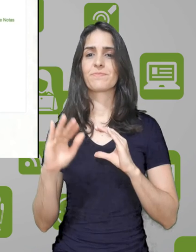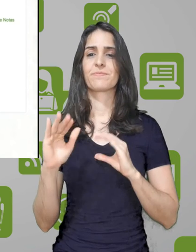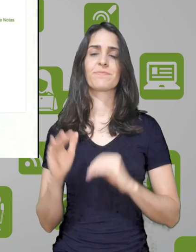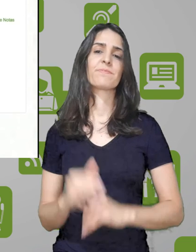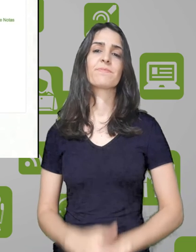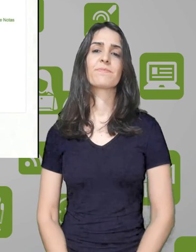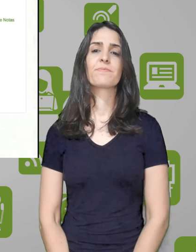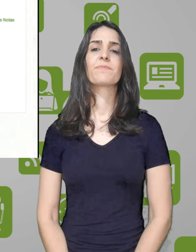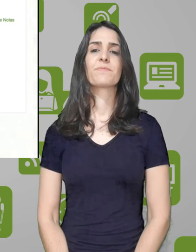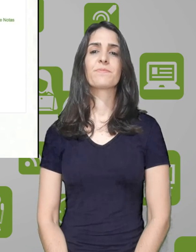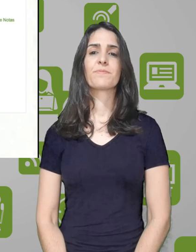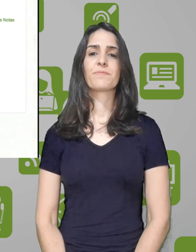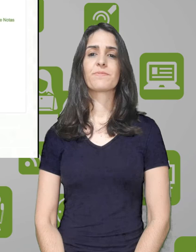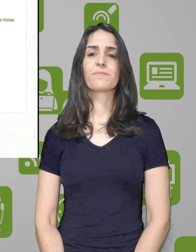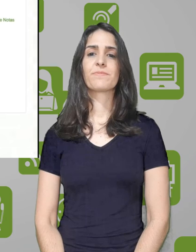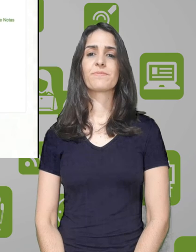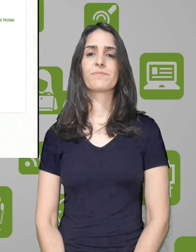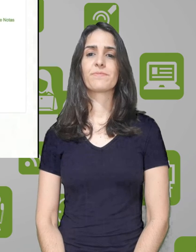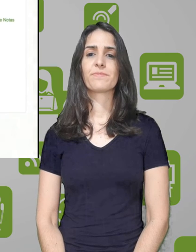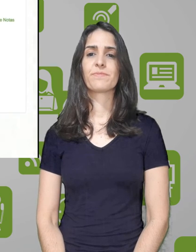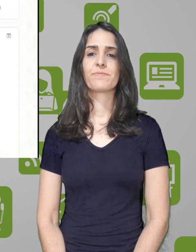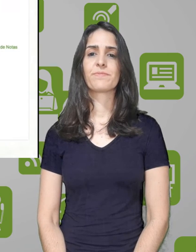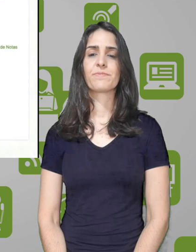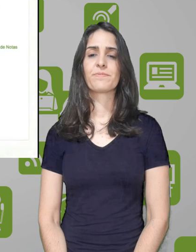a enviar a mensagem